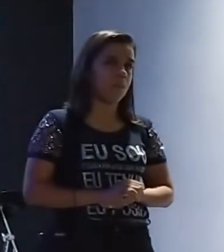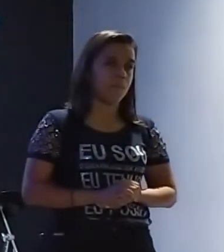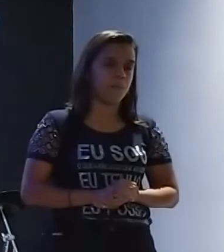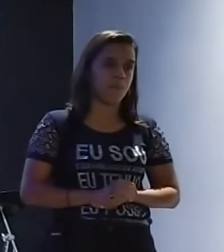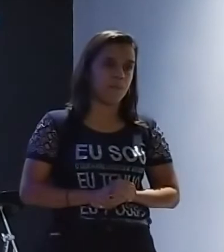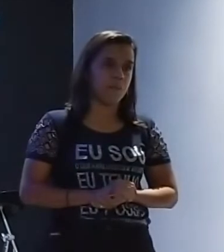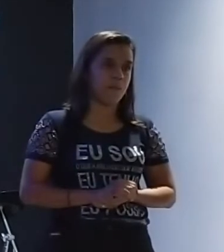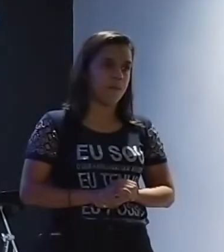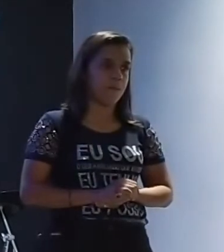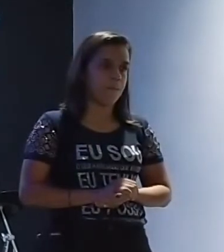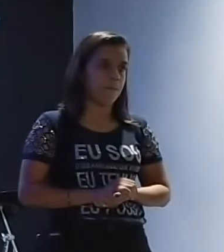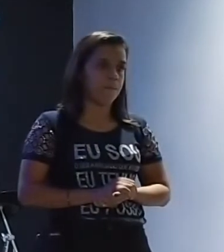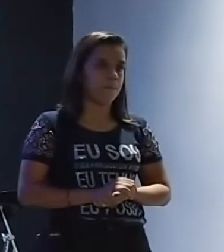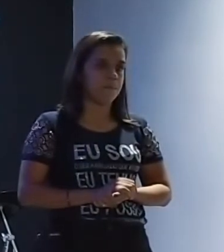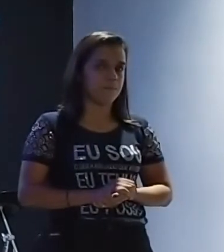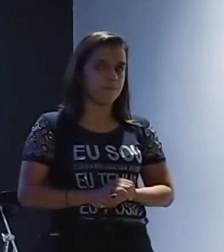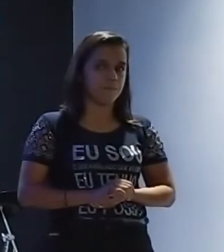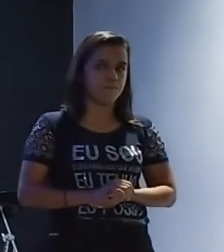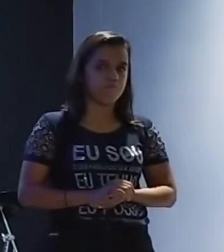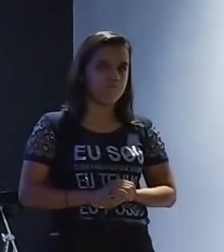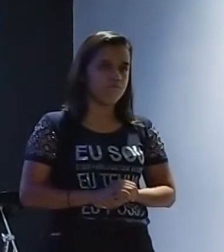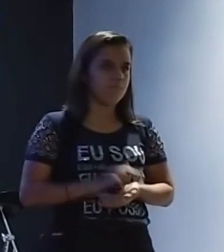Vou fazer o seguinte: se coloca de pé,